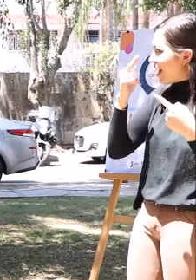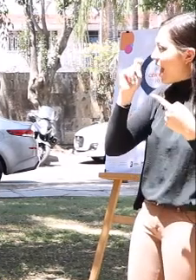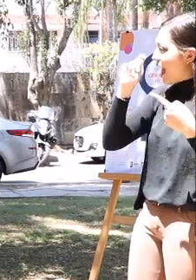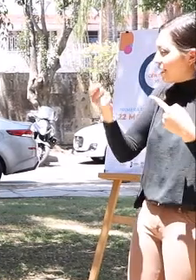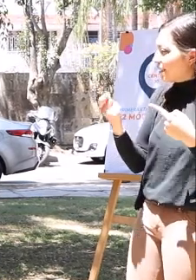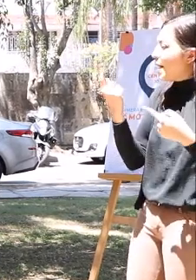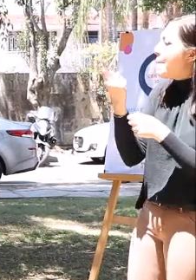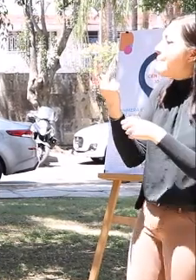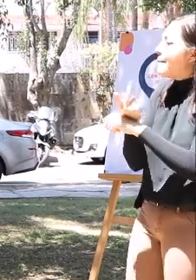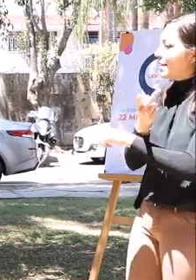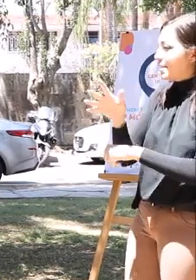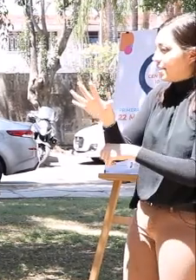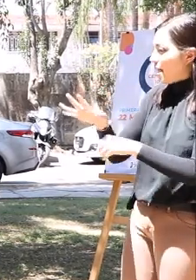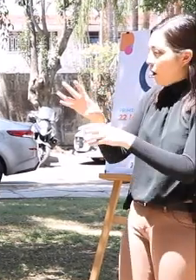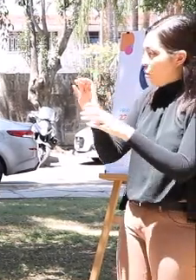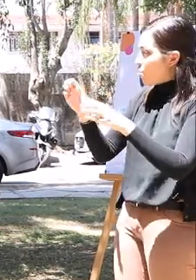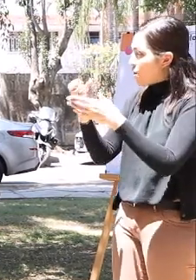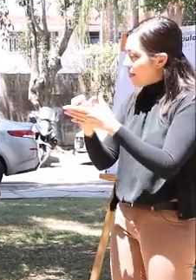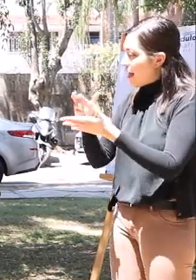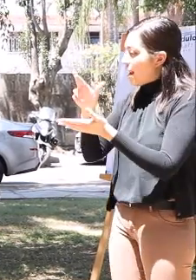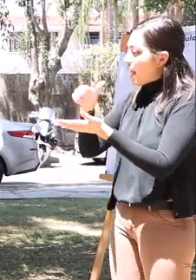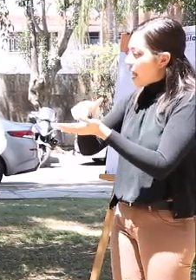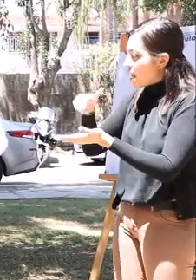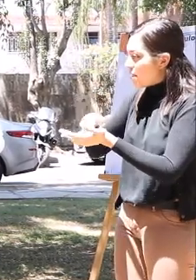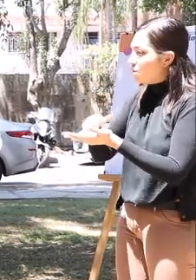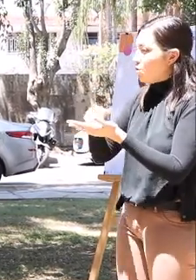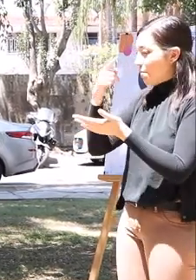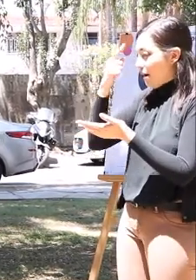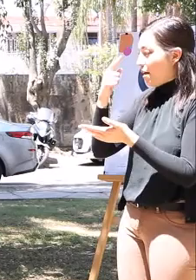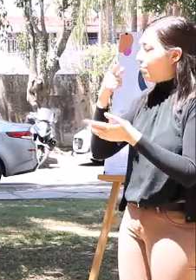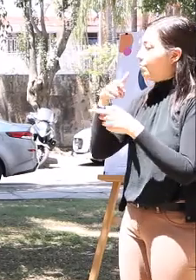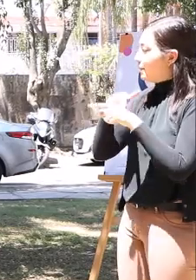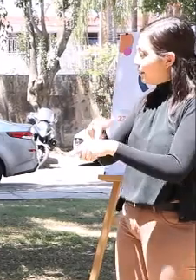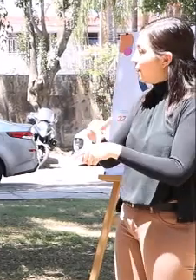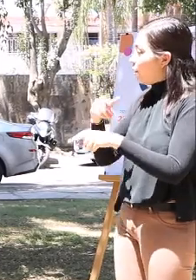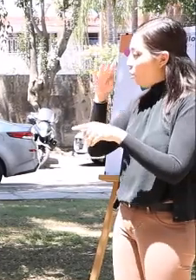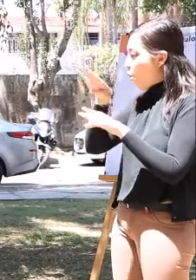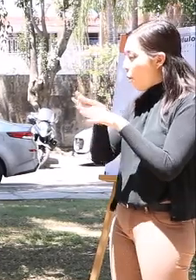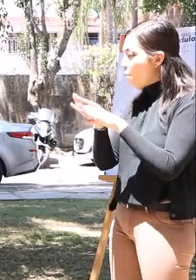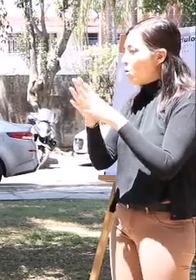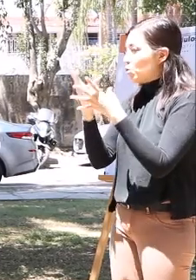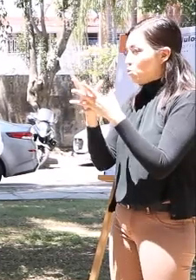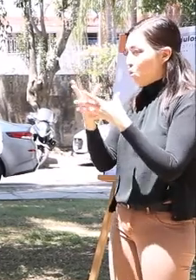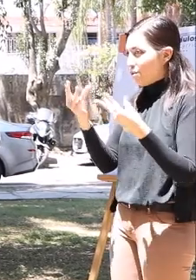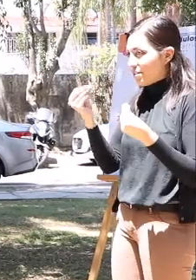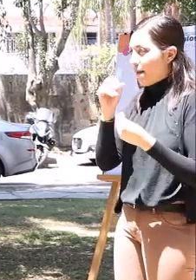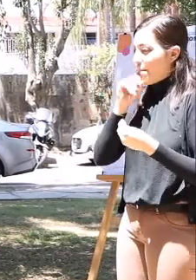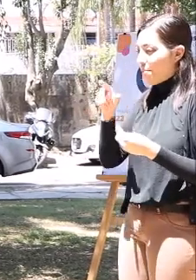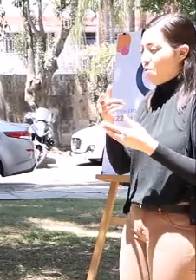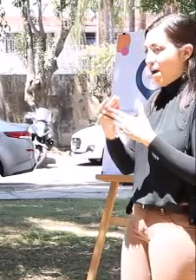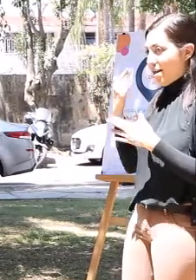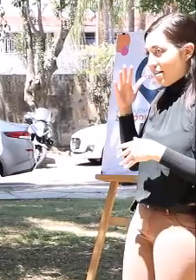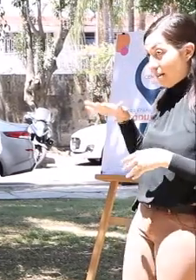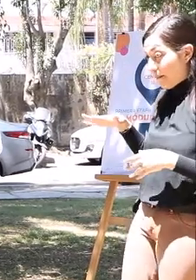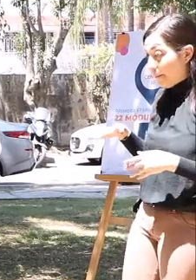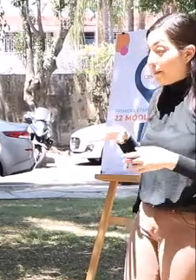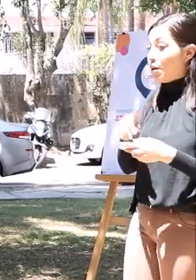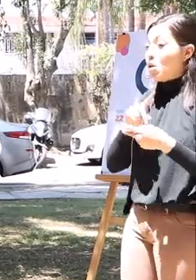todo lo que pasa en la comunidad, un registro y un seguimiento para ir resolviendo esos conflictos juntos, como ya se dijo.